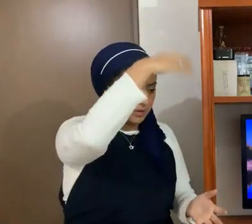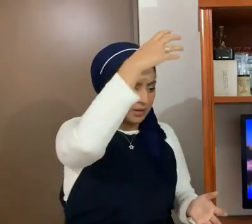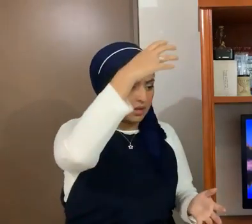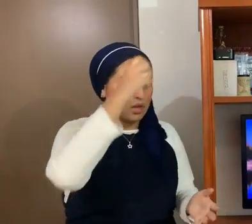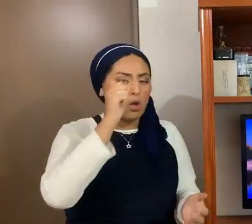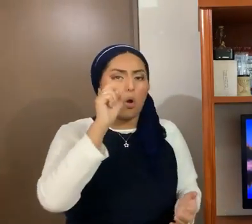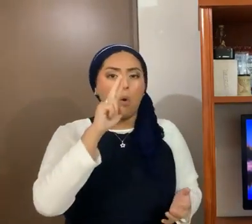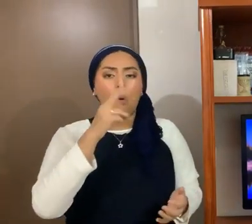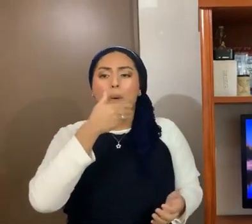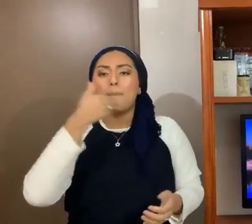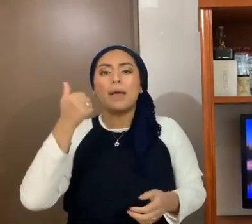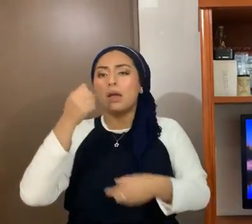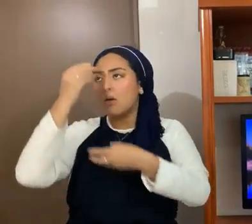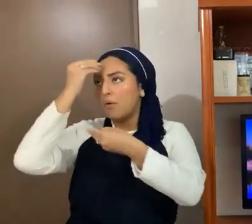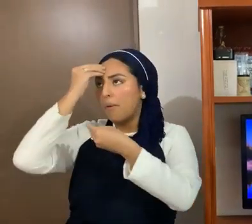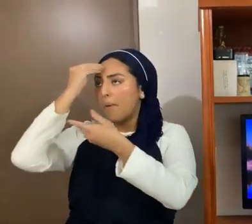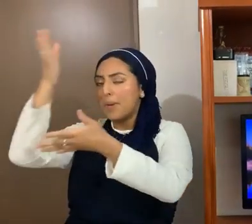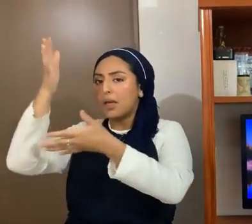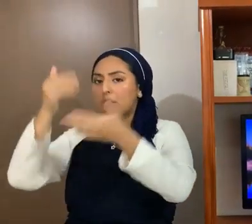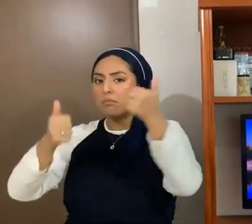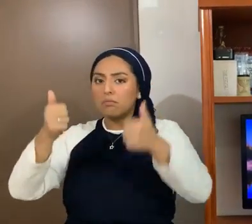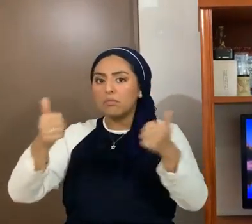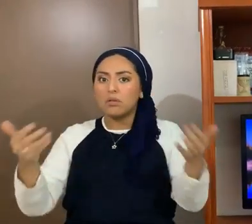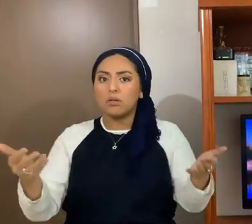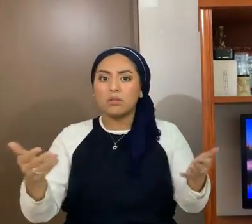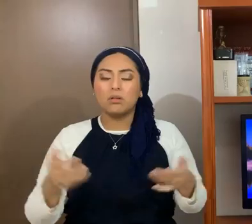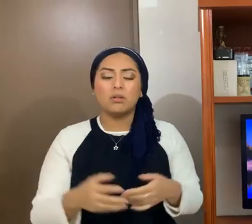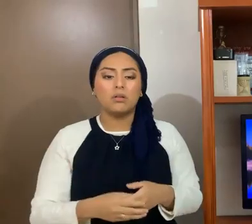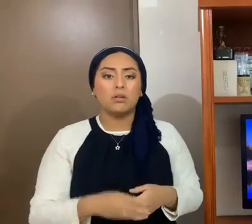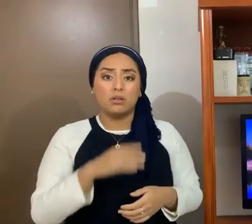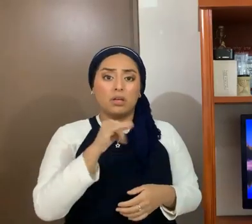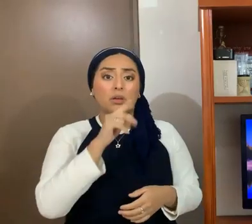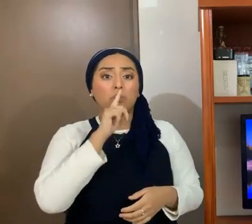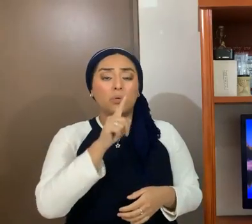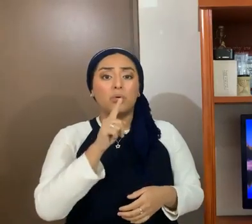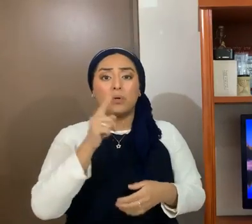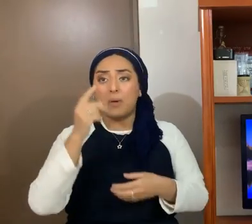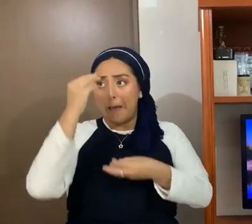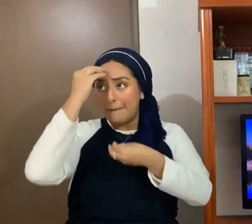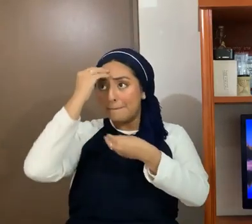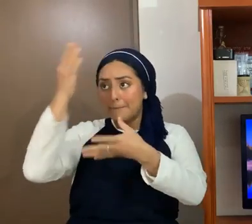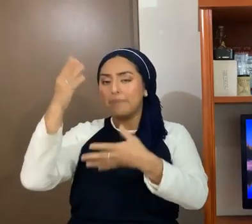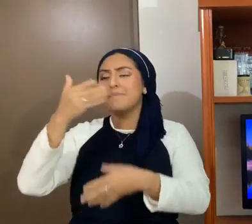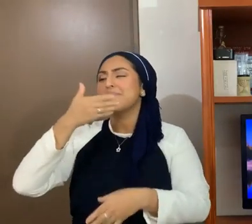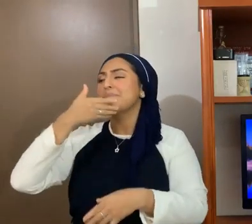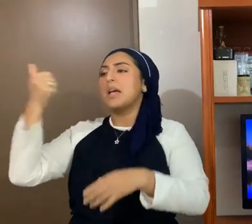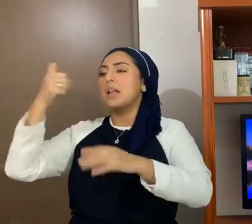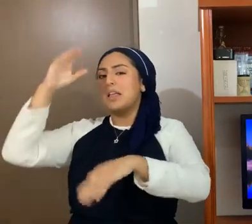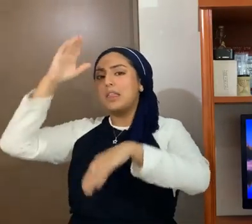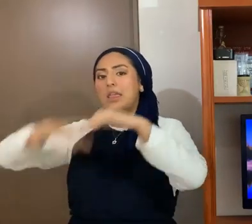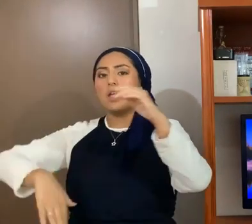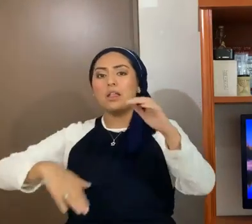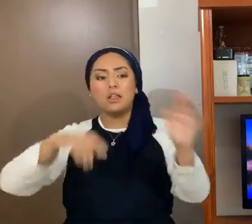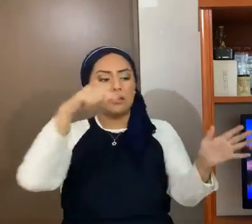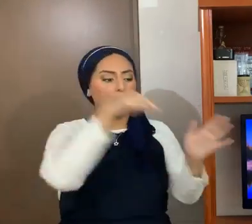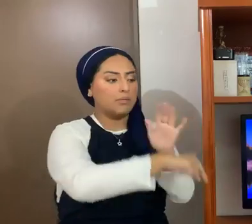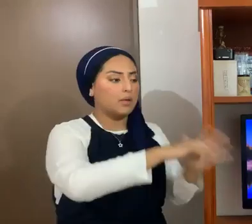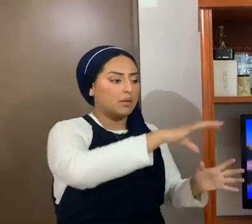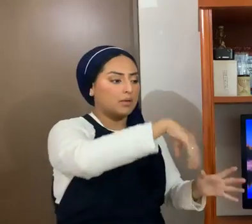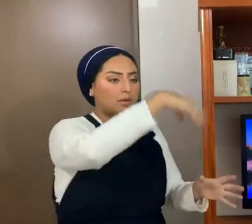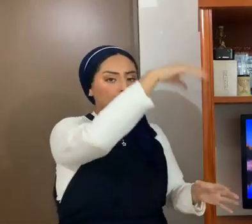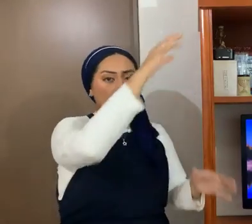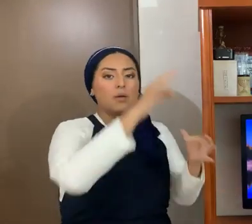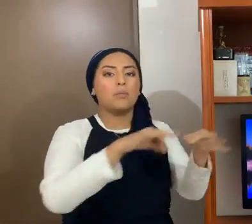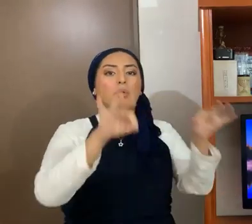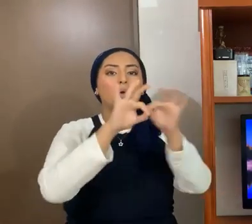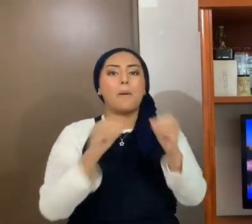sacrificios como en que se obedezca a las palabras de Yahweh? Ciertamente el obedecer es mejor que los sacrificios y el prestar atención